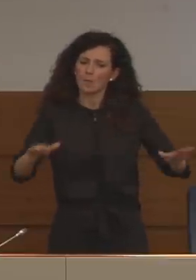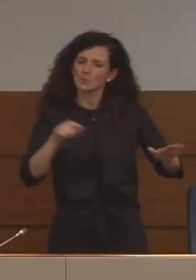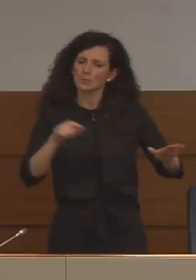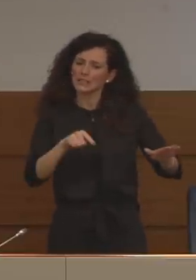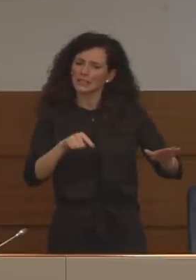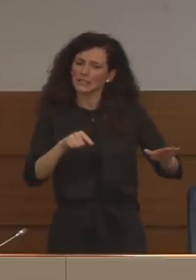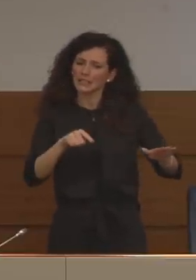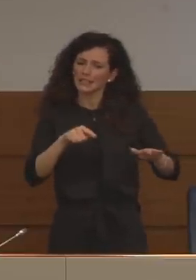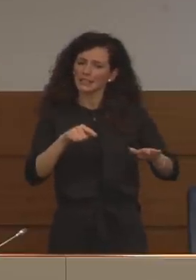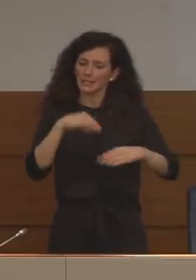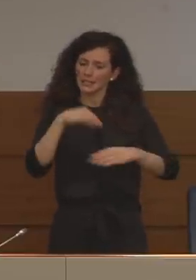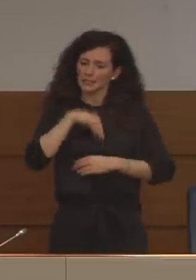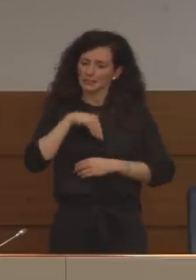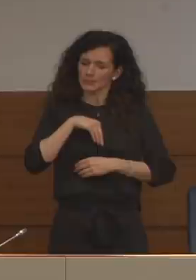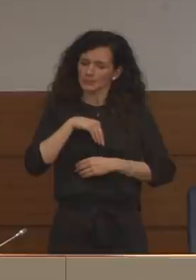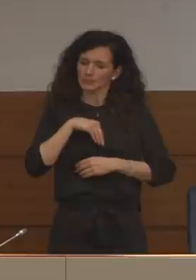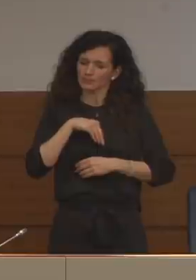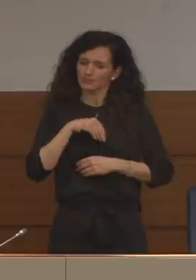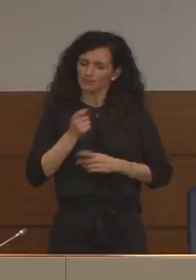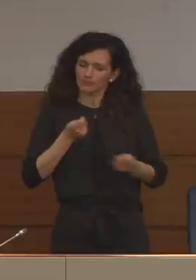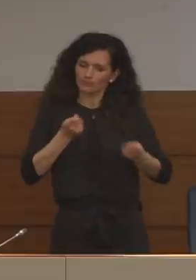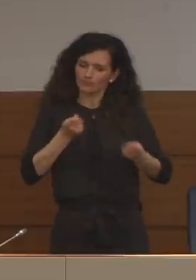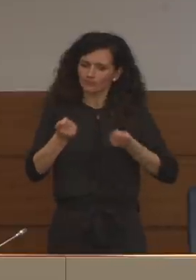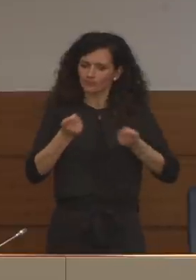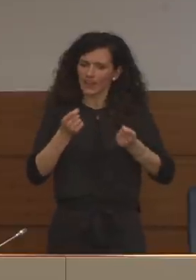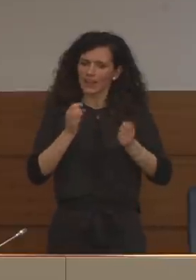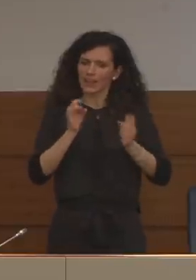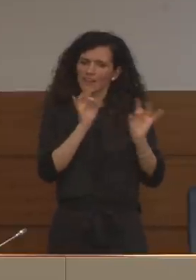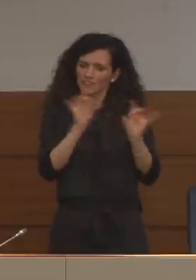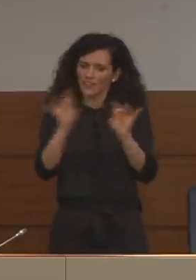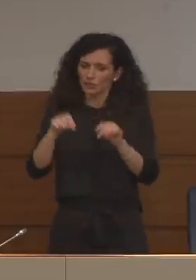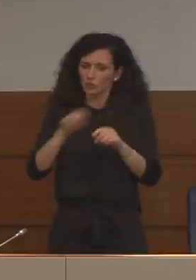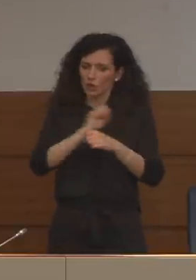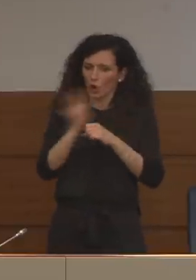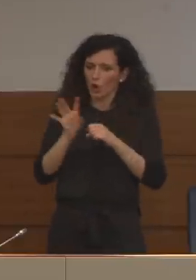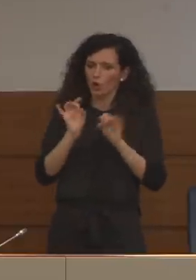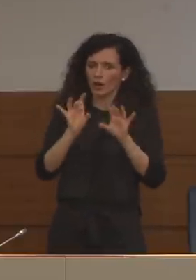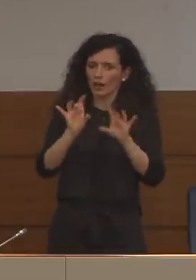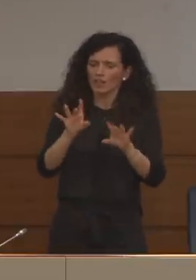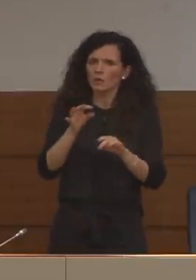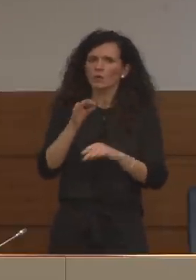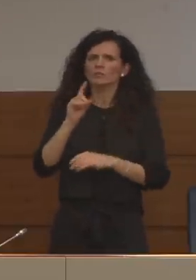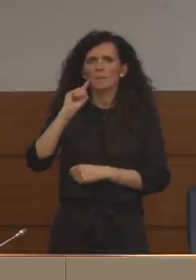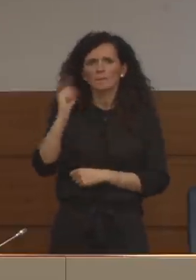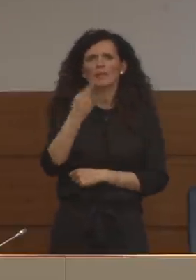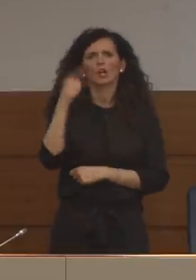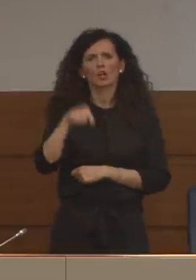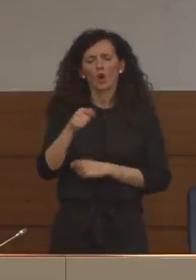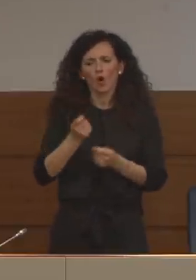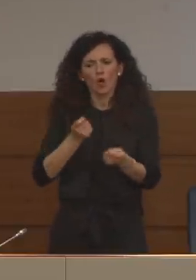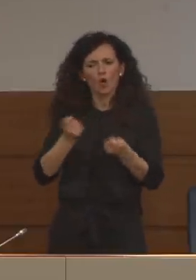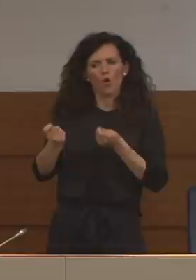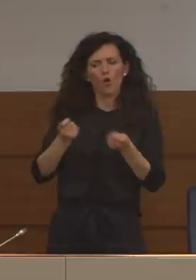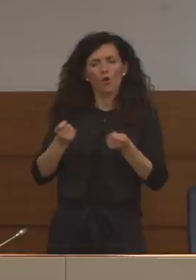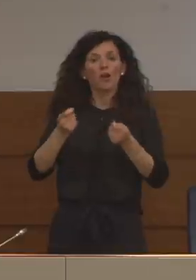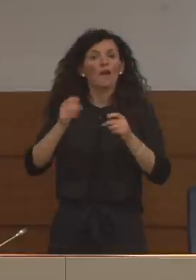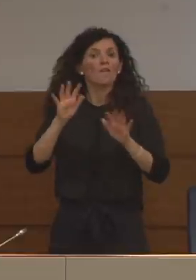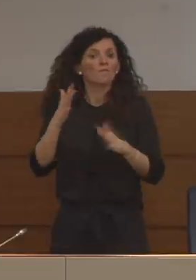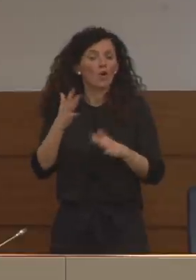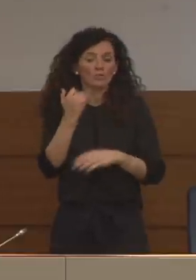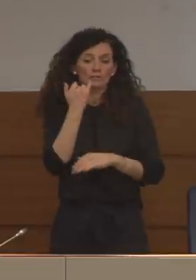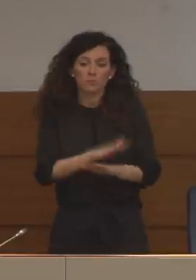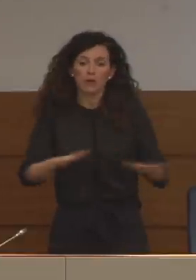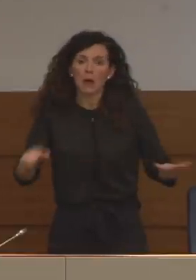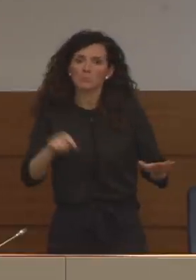capacità di gestire l'infezione da coronavirus forse perché il loro sistema immunitario